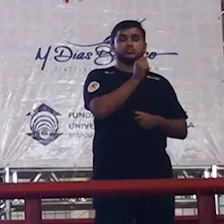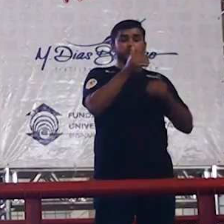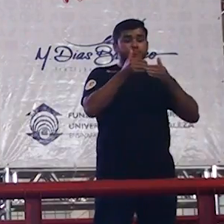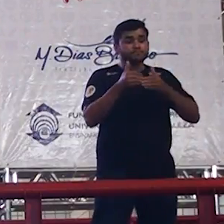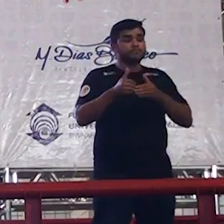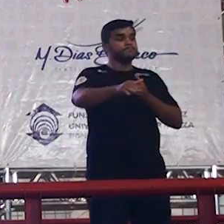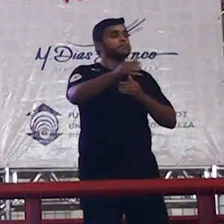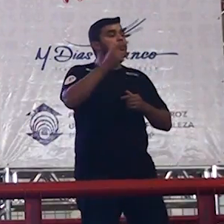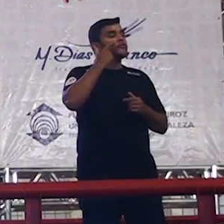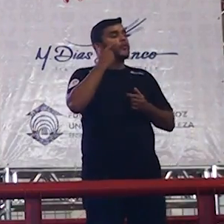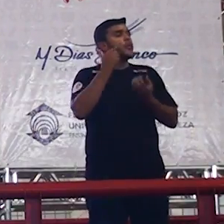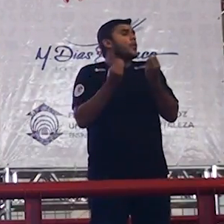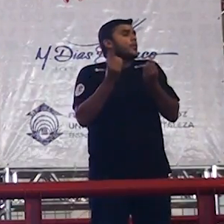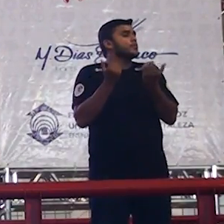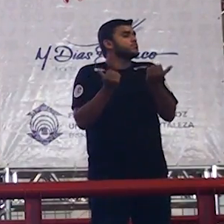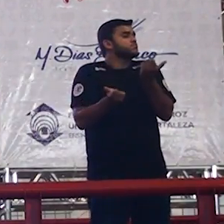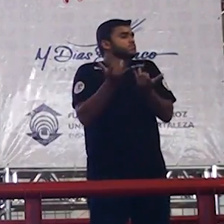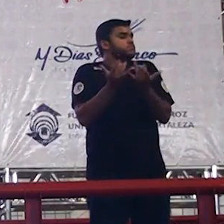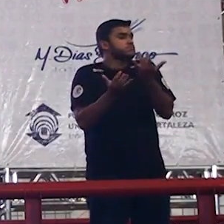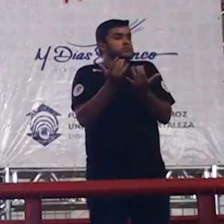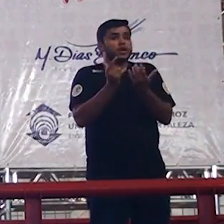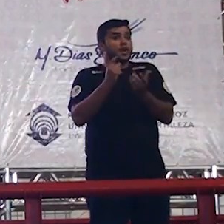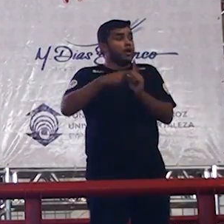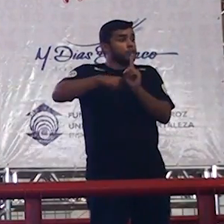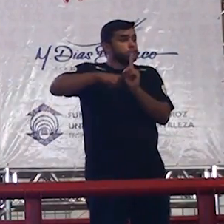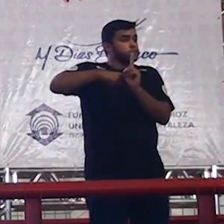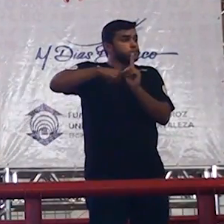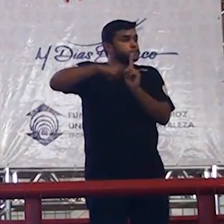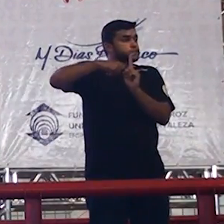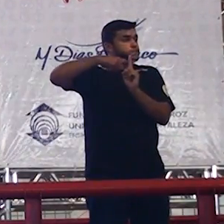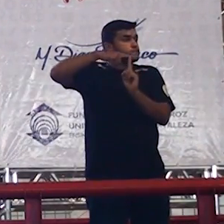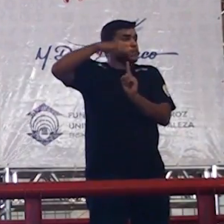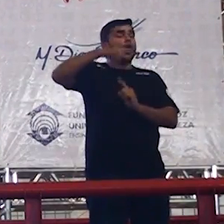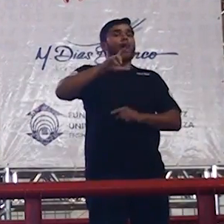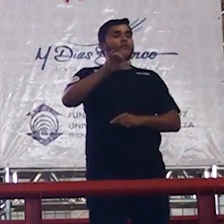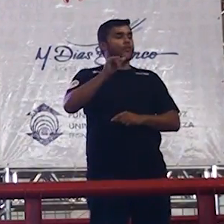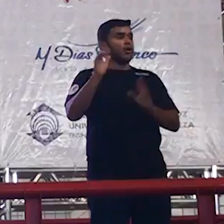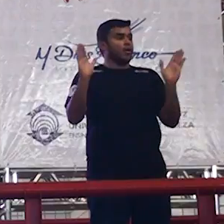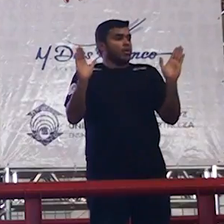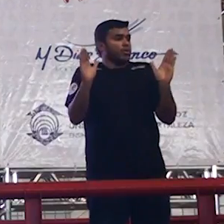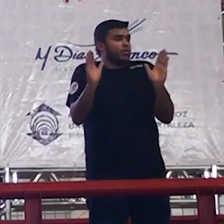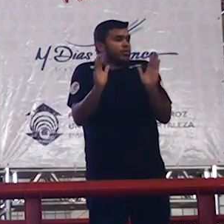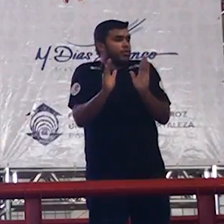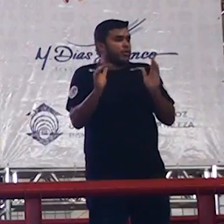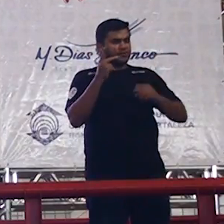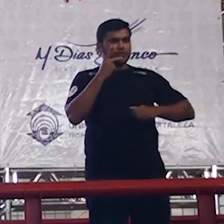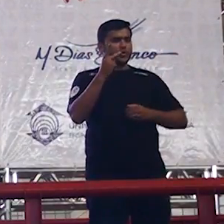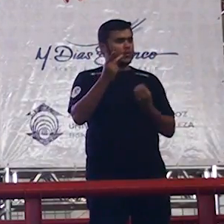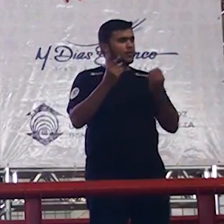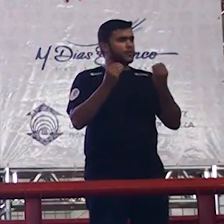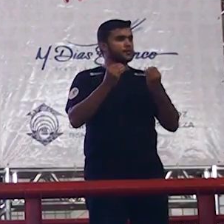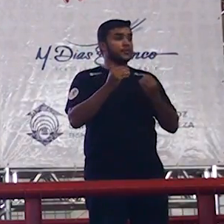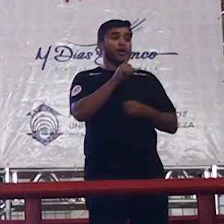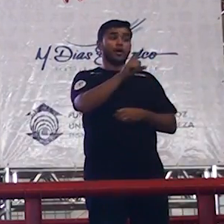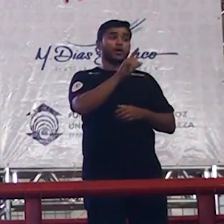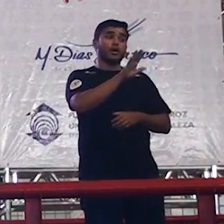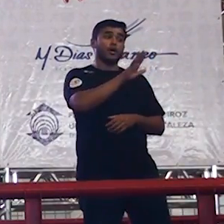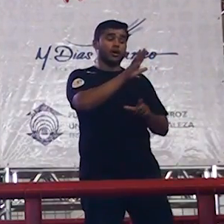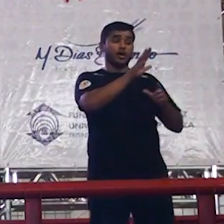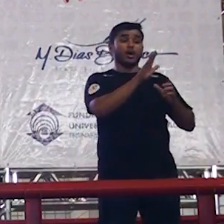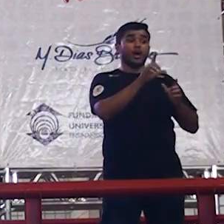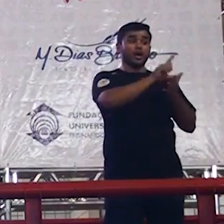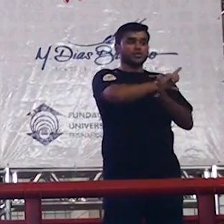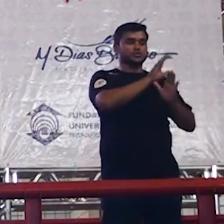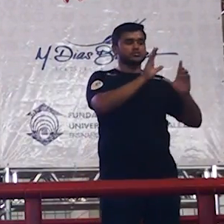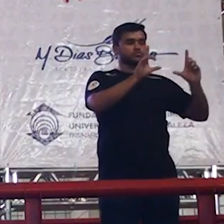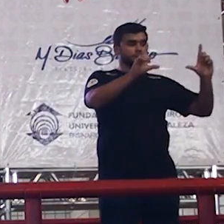seja, qual era a área antes da retração? Área do retângulo, base vezes